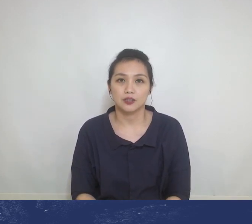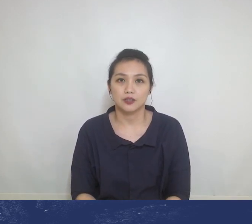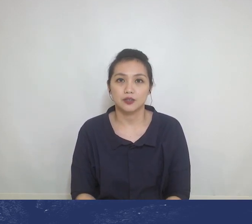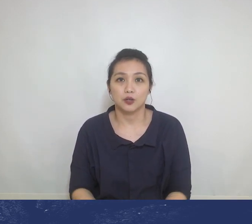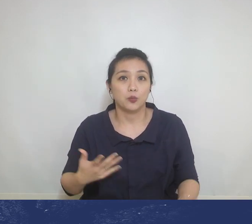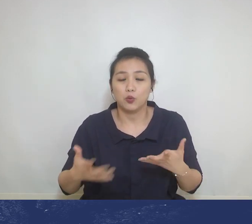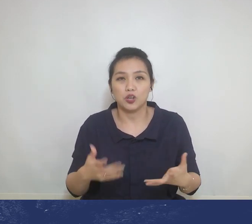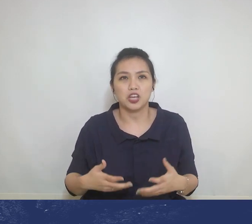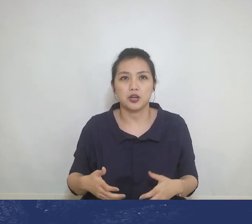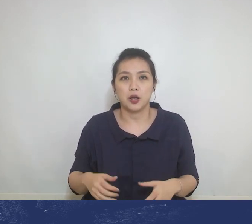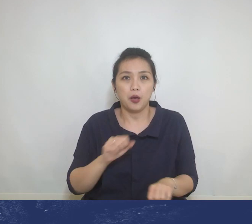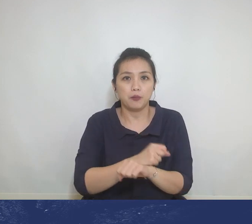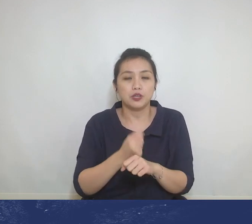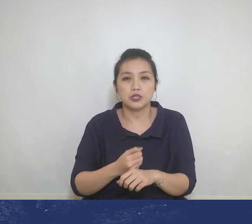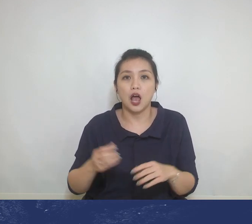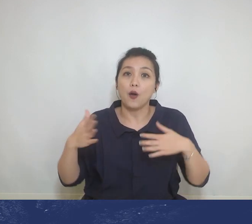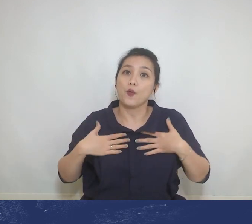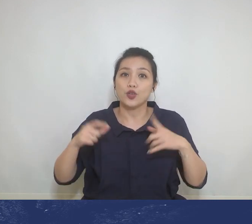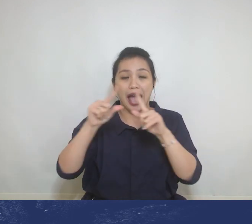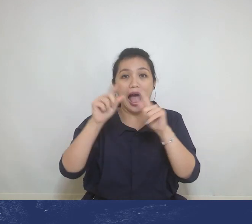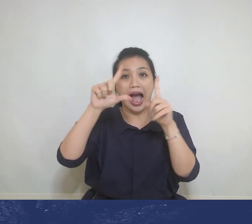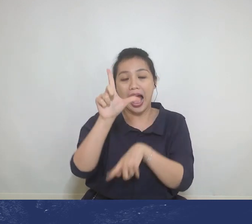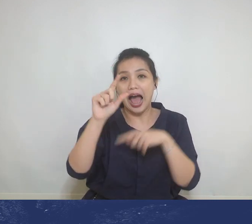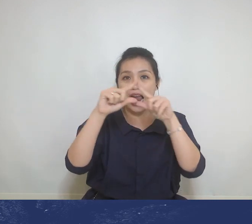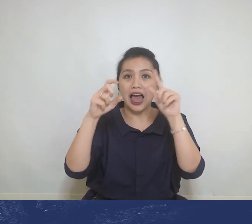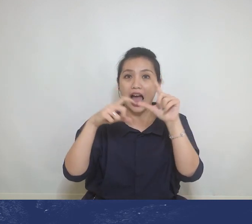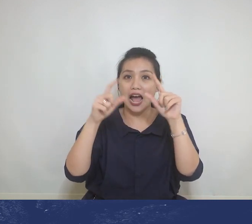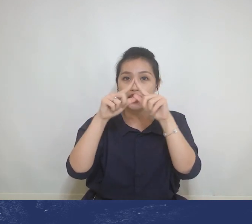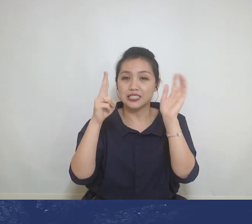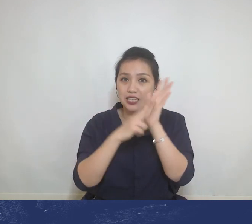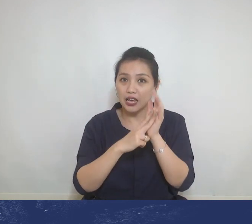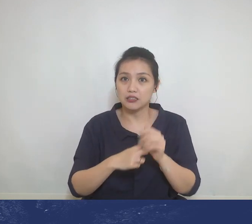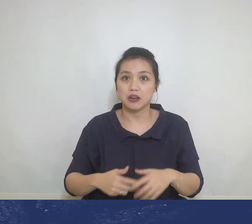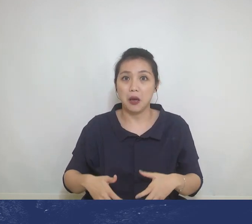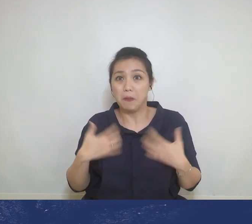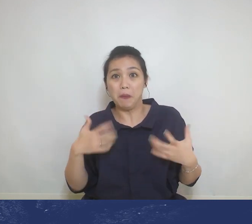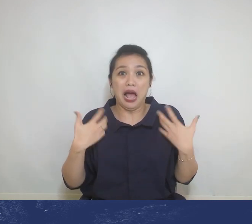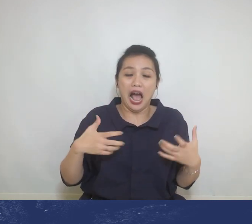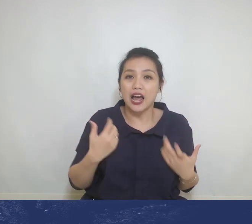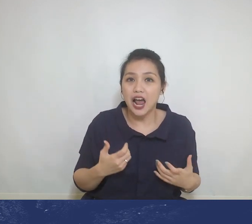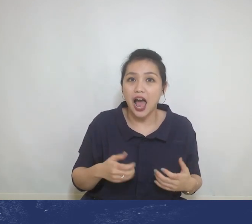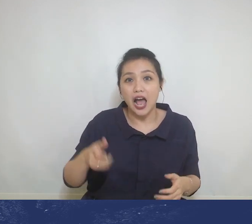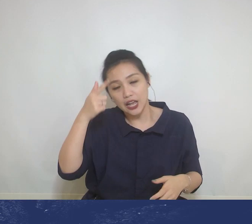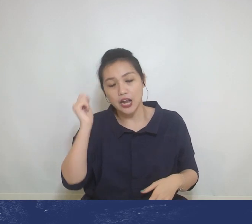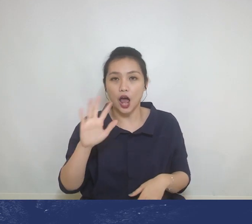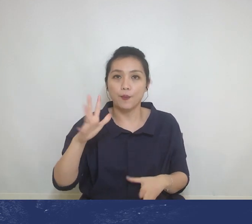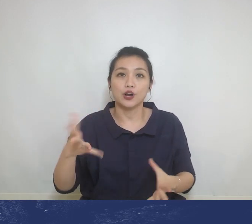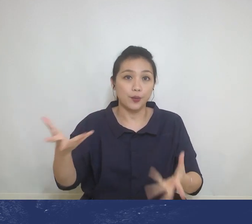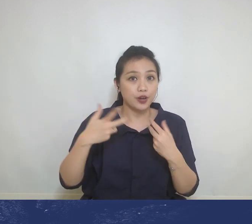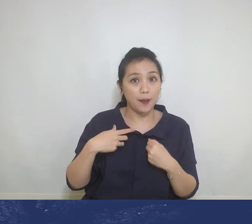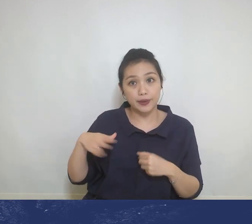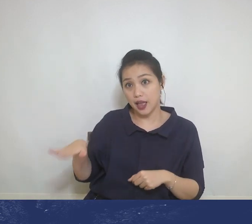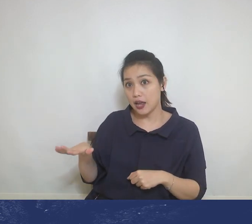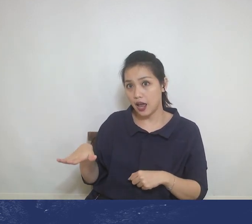dengan Tuhan. Dia bisa punya sejuta alasan untuk marah dengan Tuhan. Salah satunya mengenai pernikahan yang sudah 5 tahun tapi